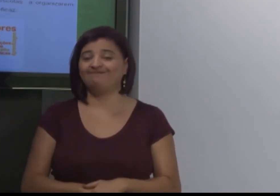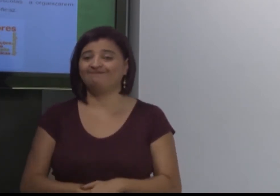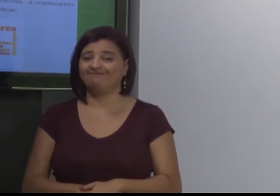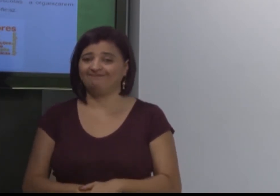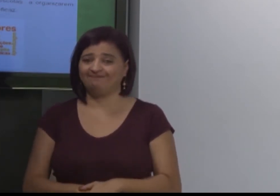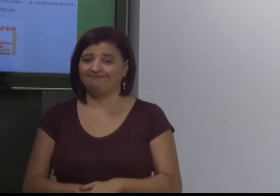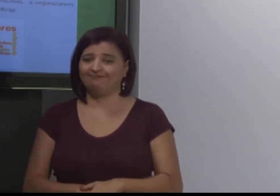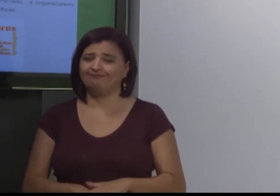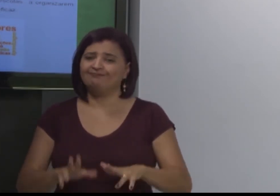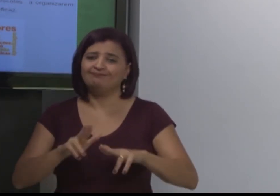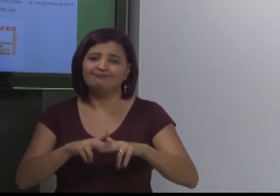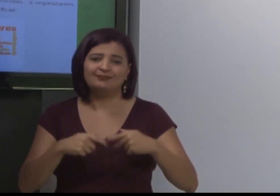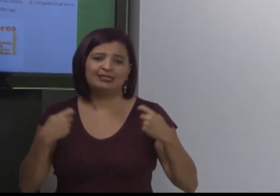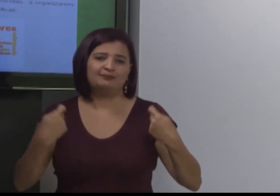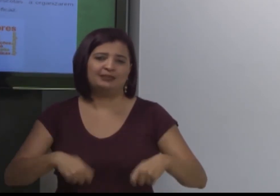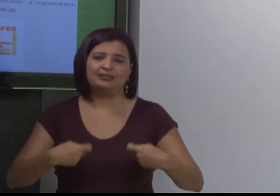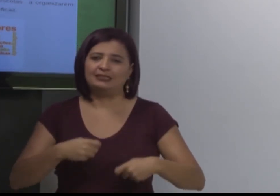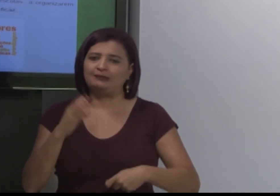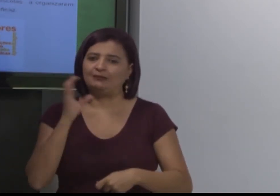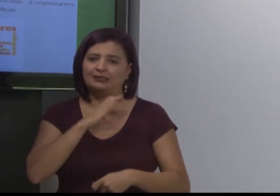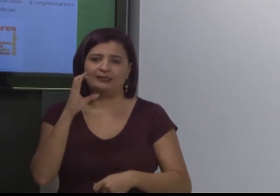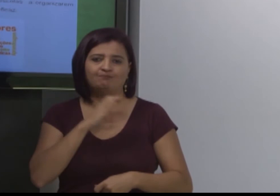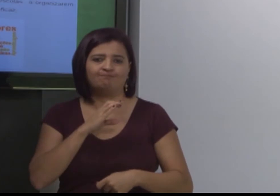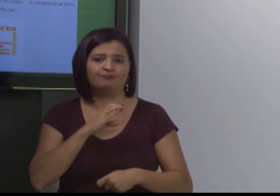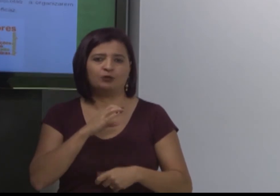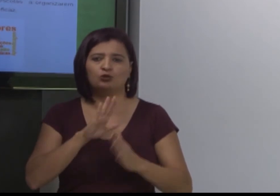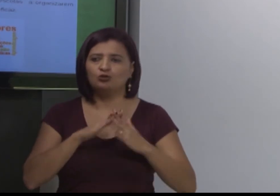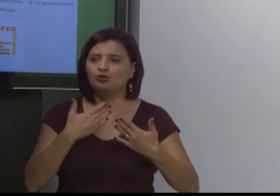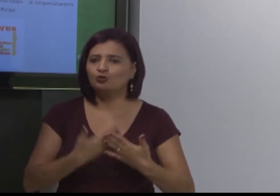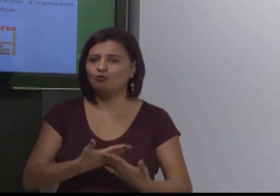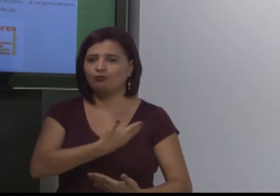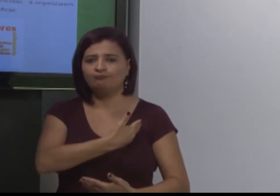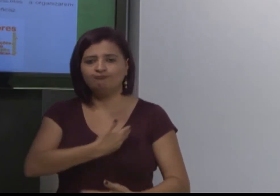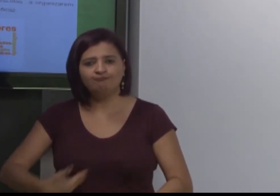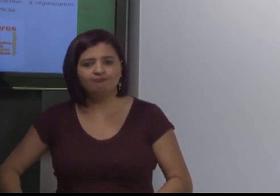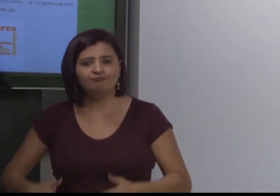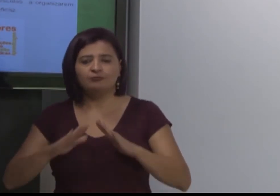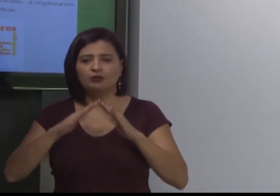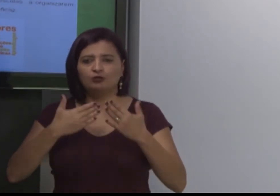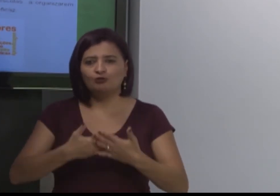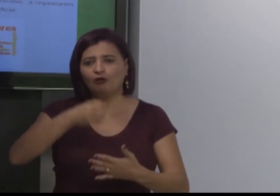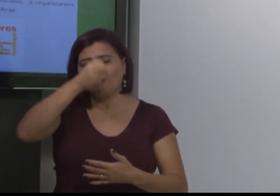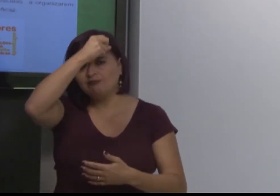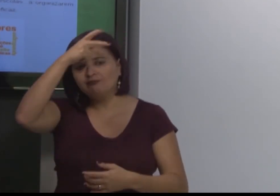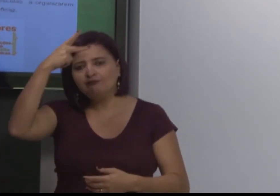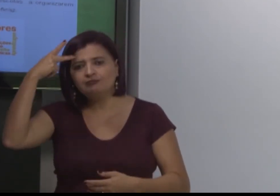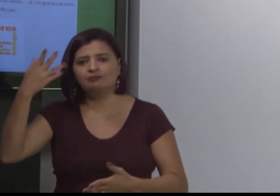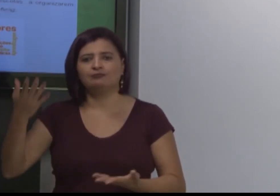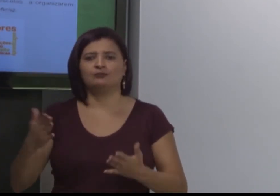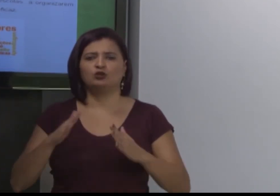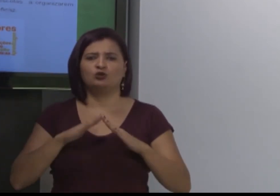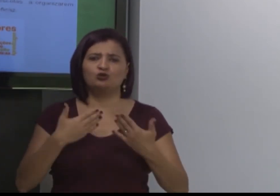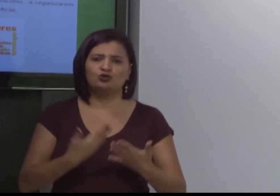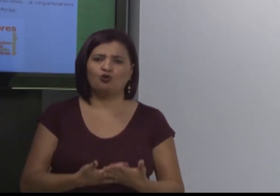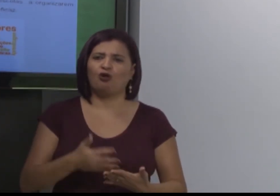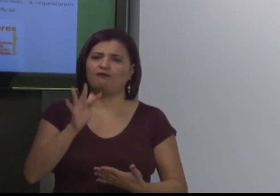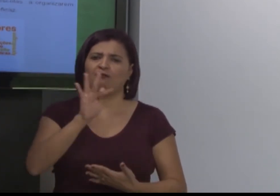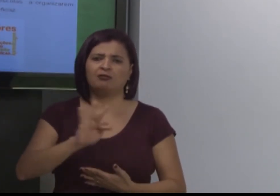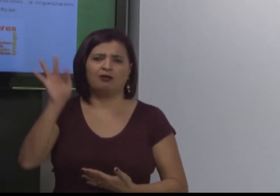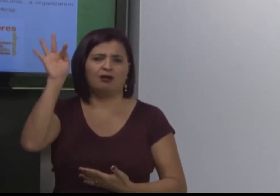seguir o currículo. É necessário, é urgente que as escolas estaduais,